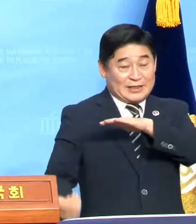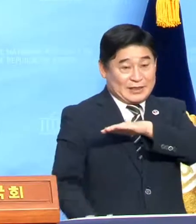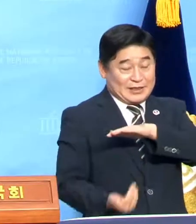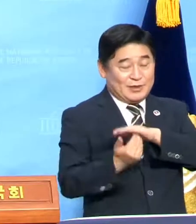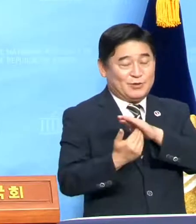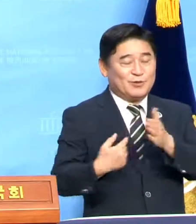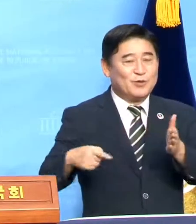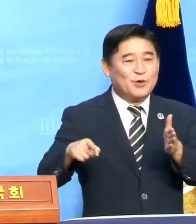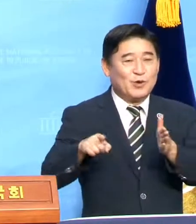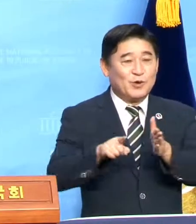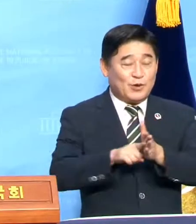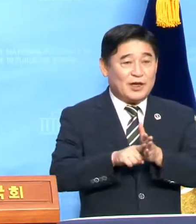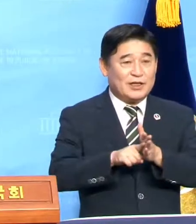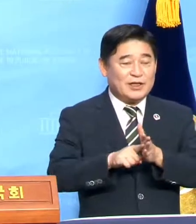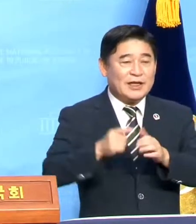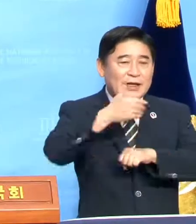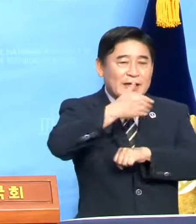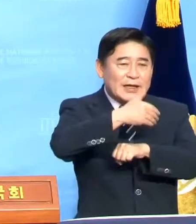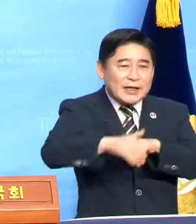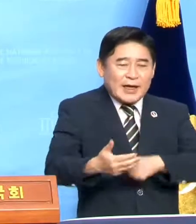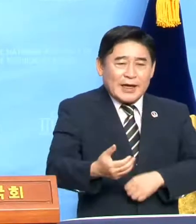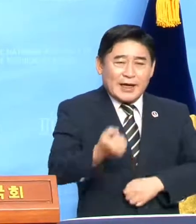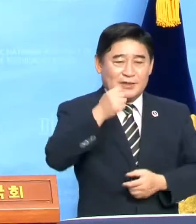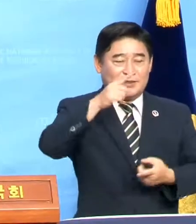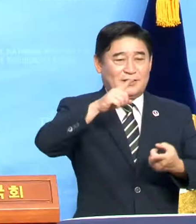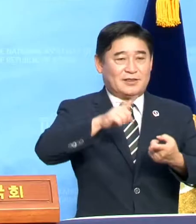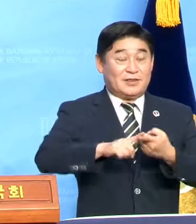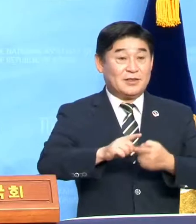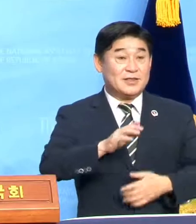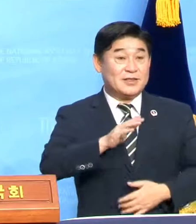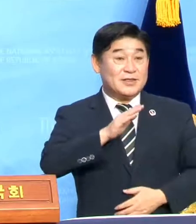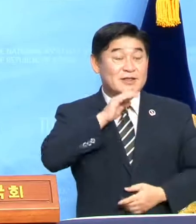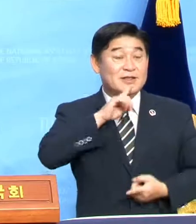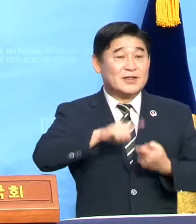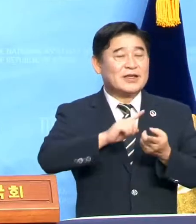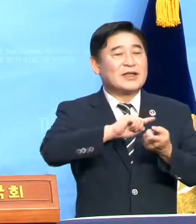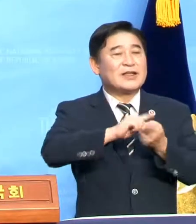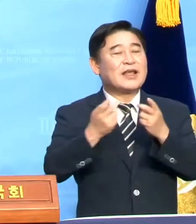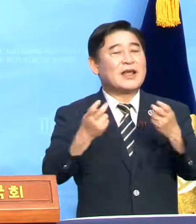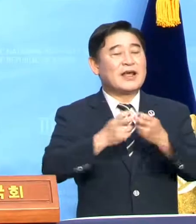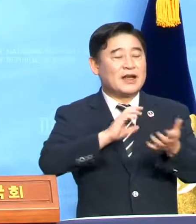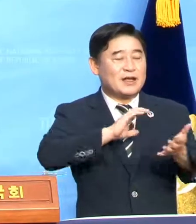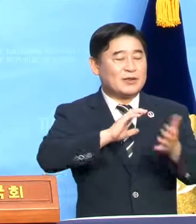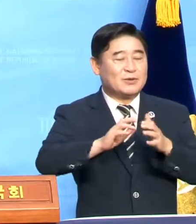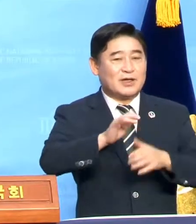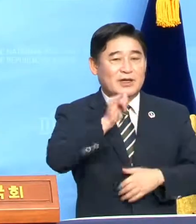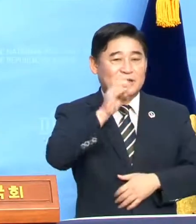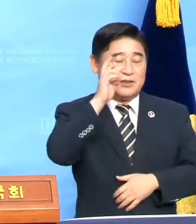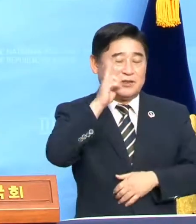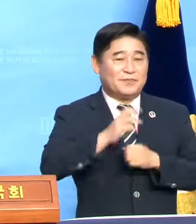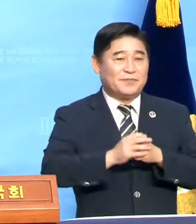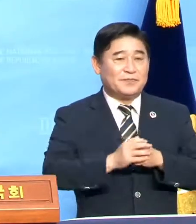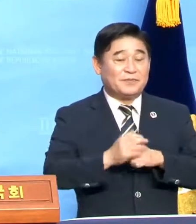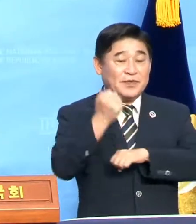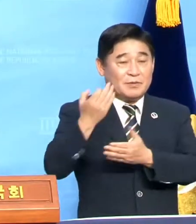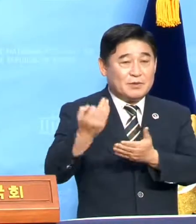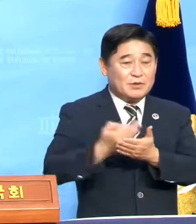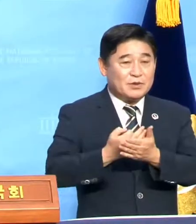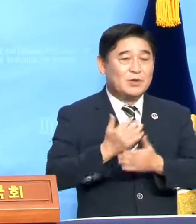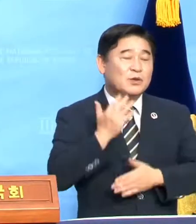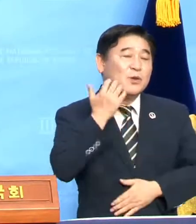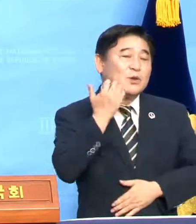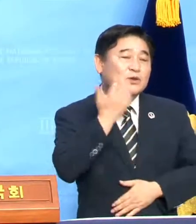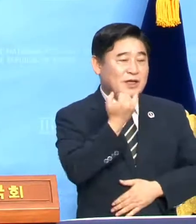위해서 어떤 이행 전략을 가져야 할지 실질적인 대안을 논의 할 것입니다 기본소득 녹색